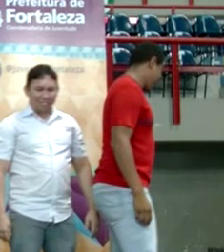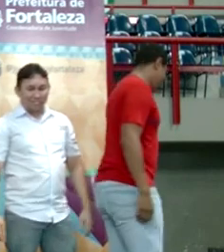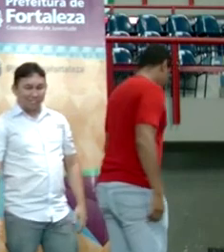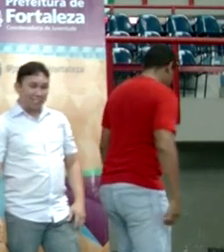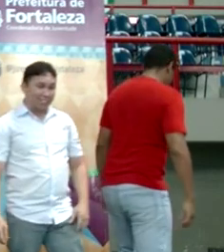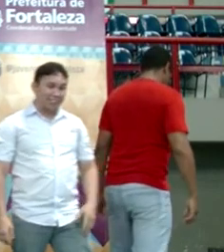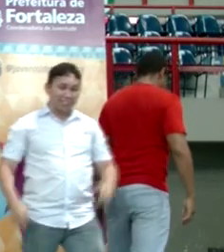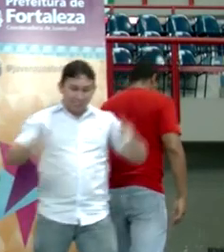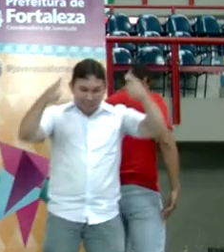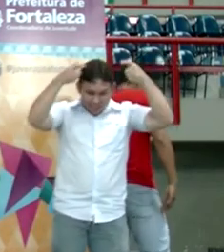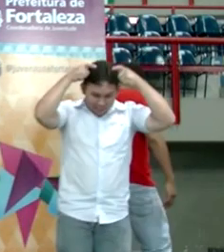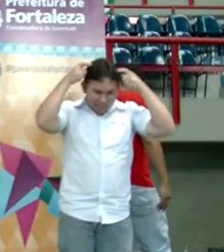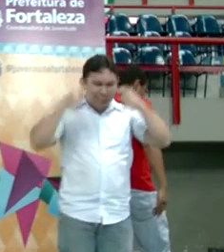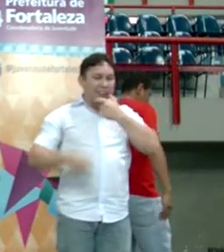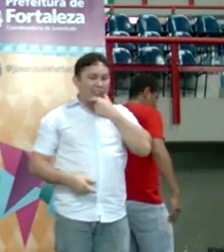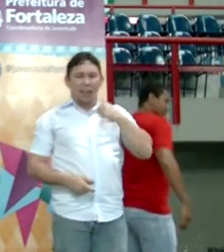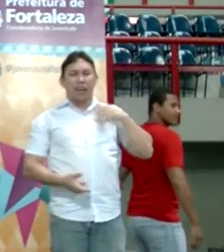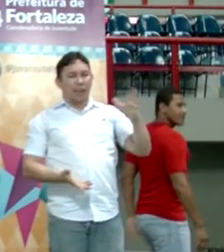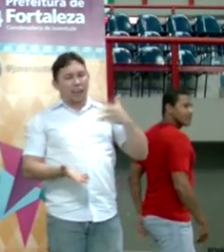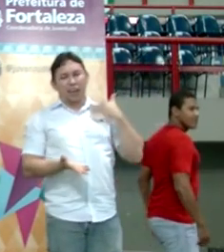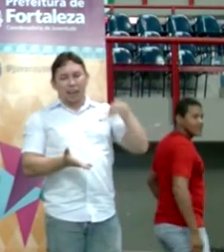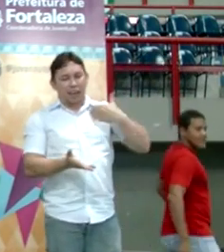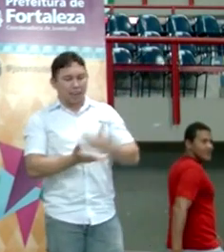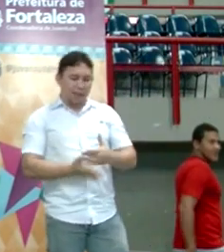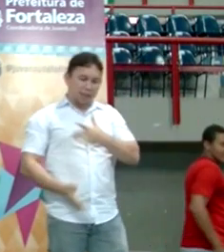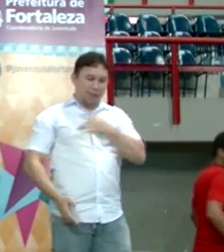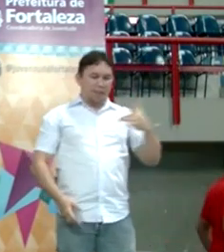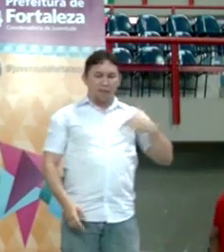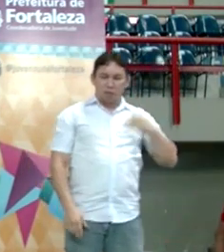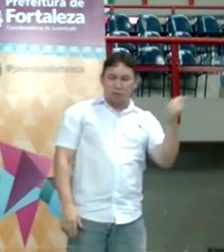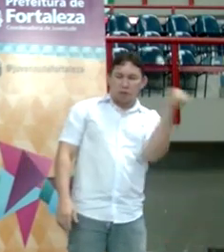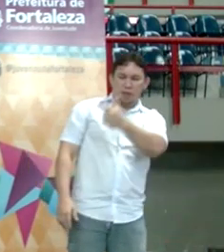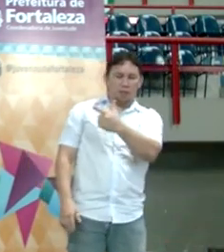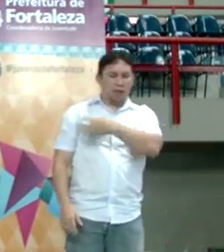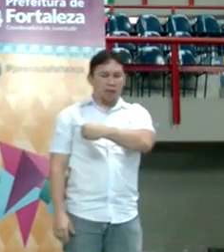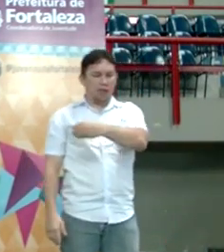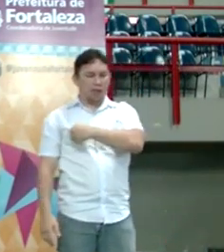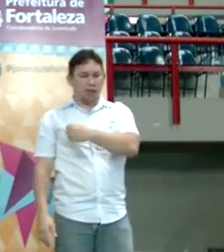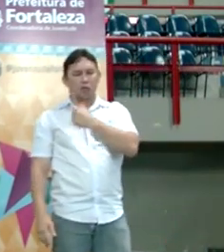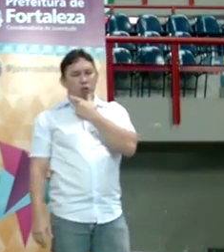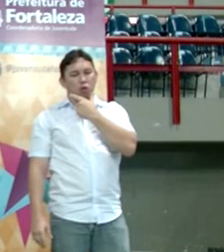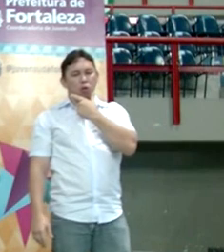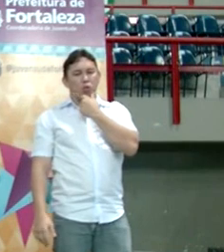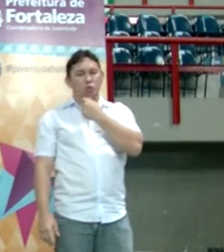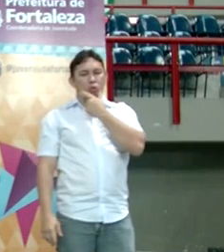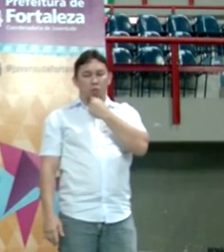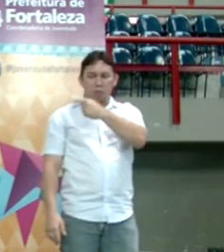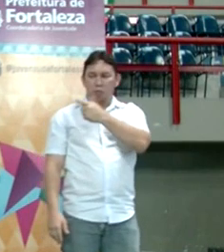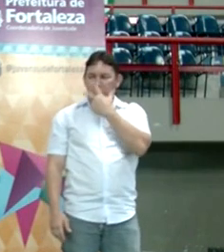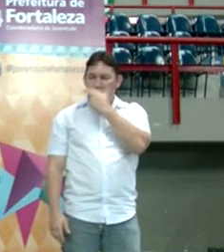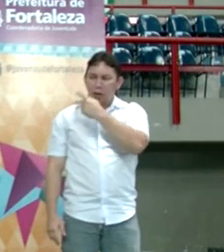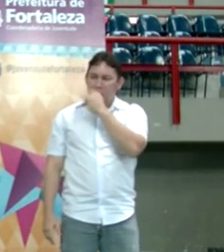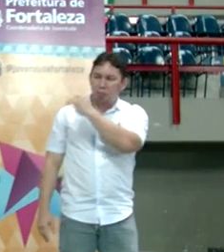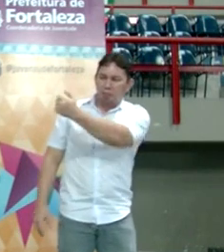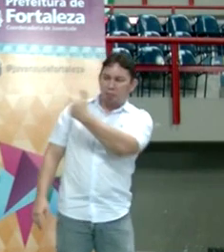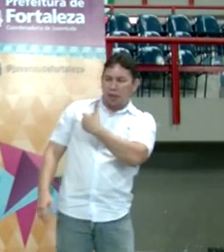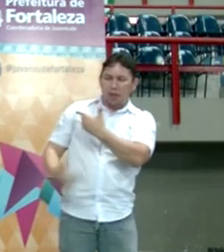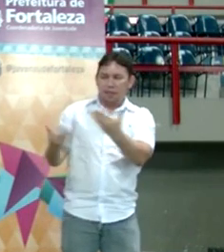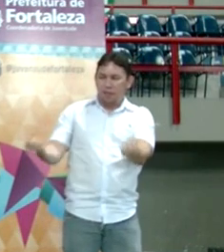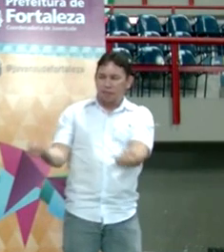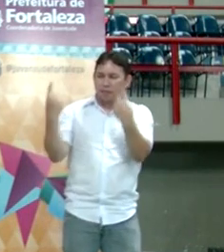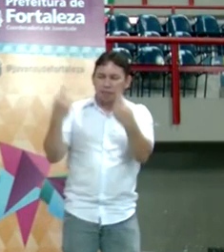a rainha da Inglaterra tá sambando aí. Tá mais nova que o filho dela, o príncipe Charles. Parece que é o pai dela.